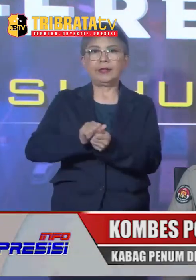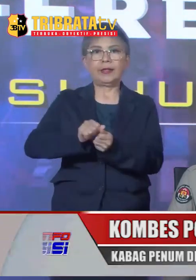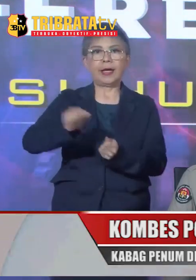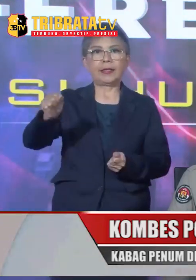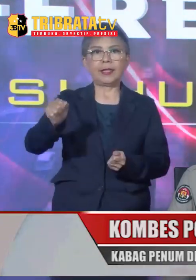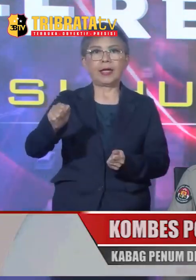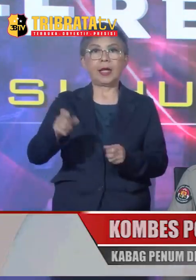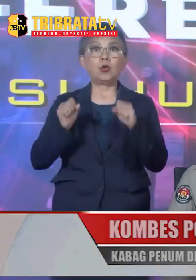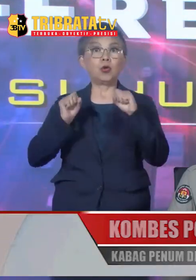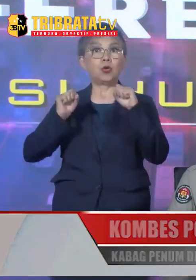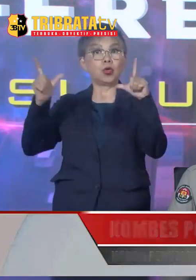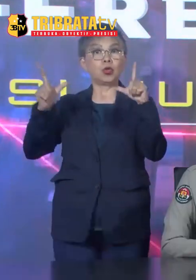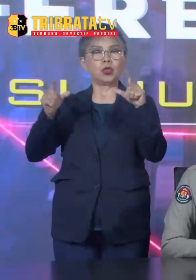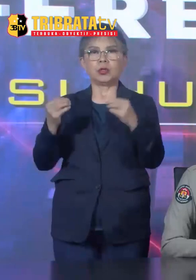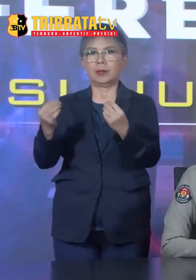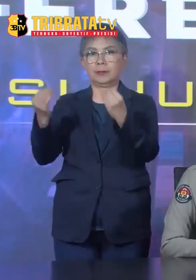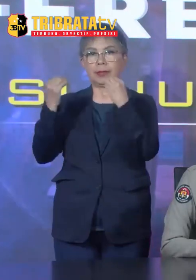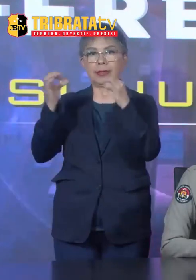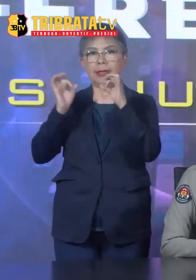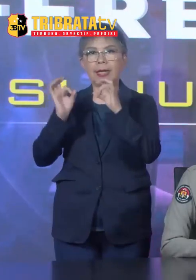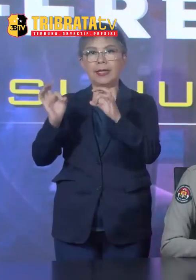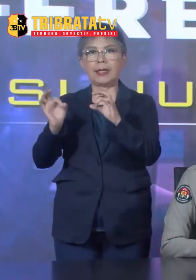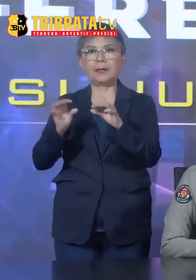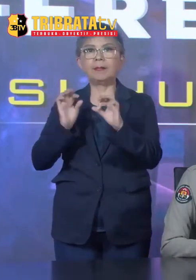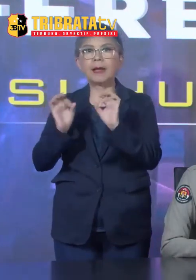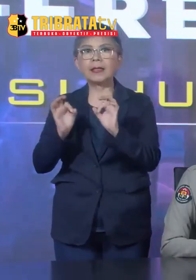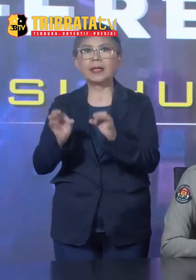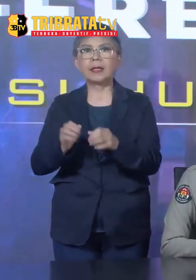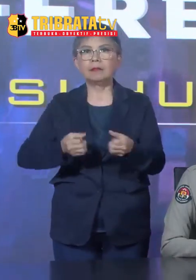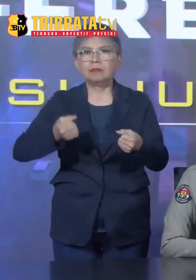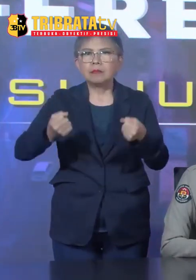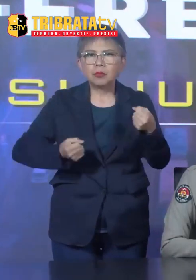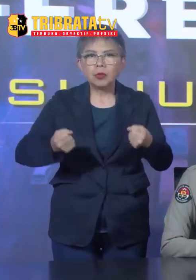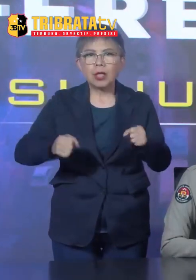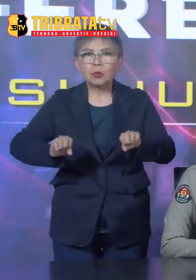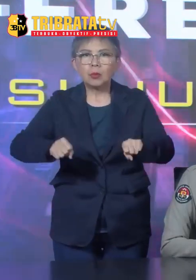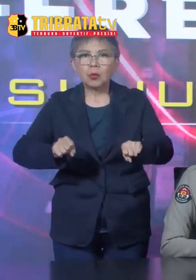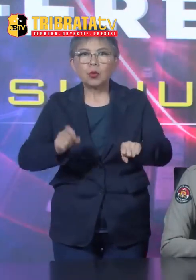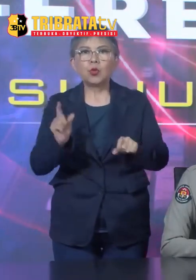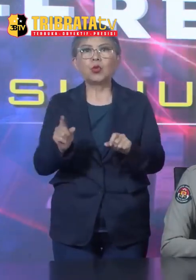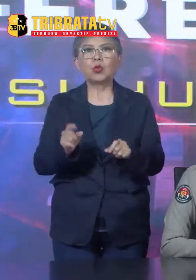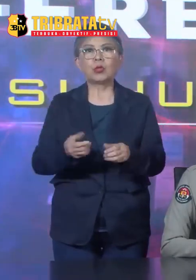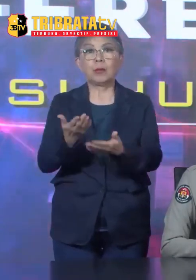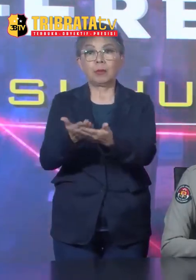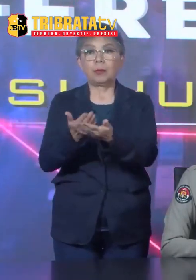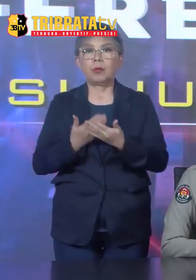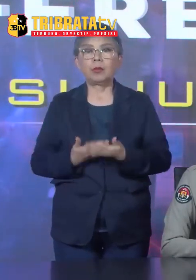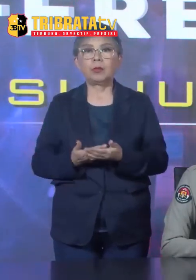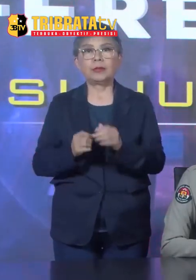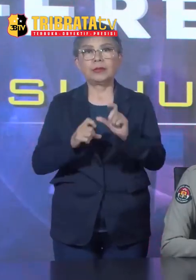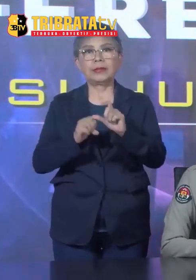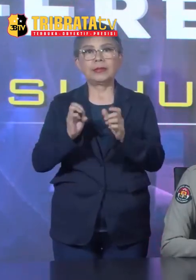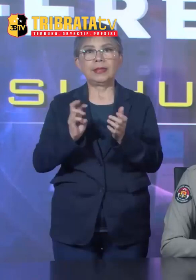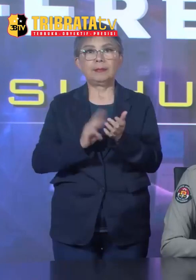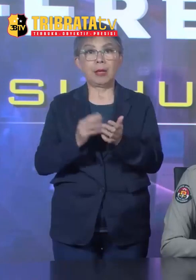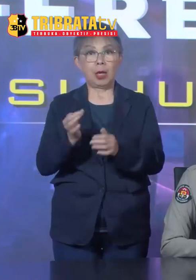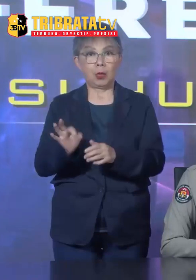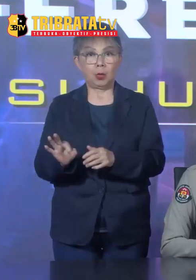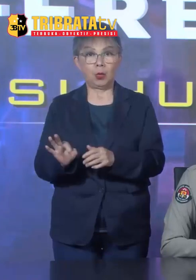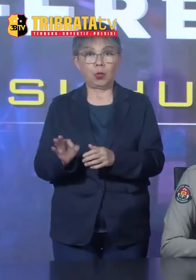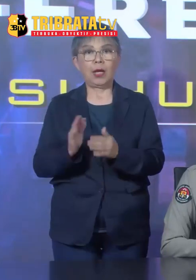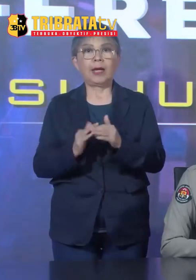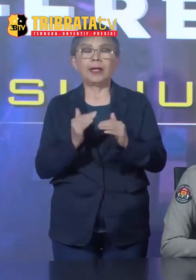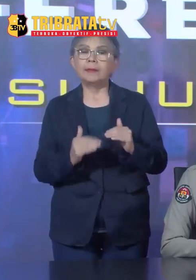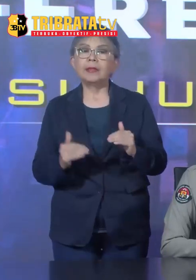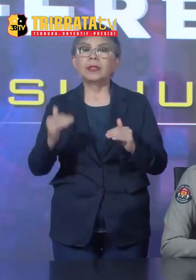sertifikat tanda lulus Pendidikan dan Pelatihan mengemudi bagi pemohon penerbitan SIM baru dan